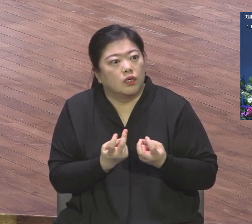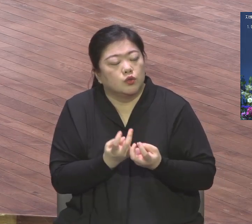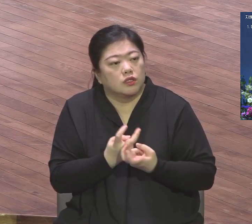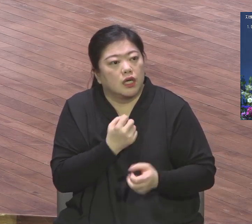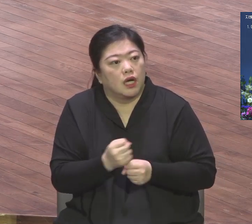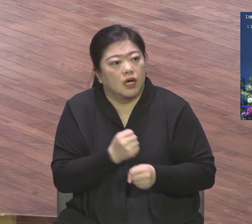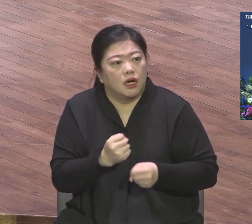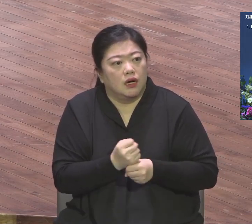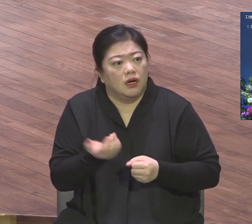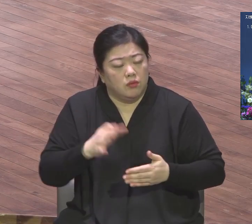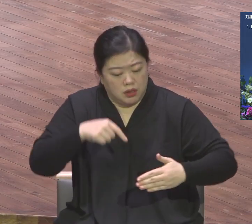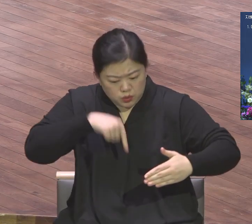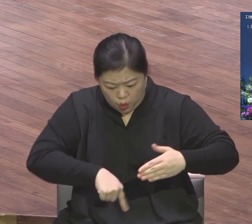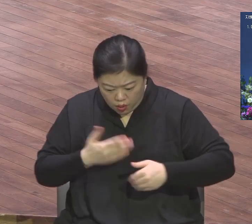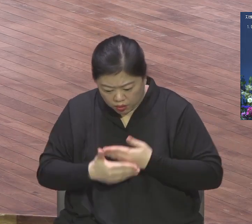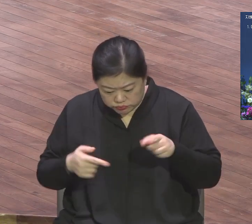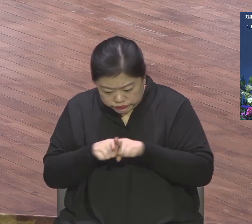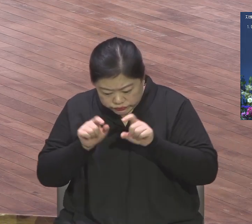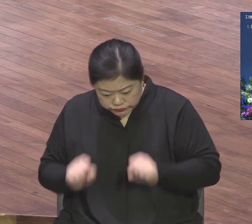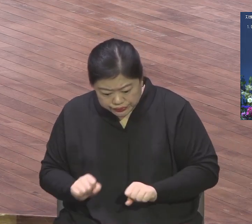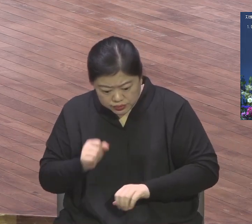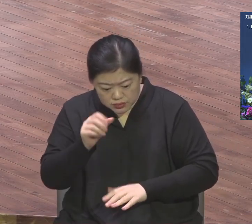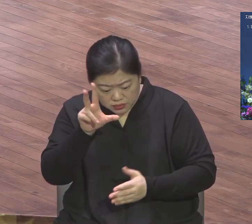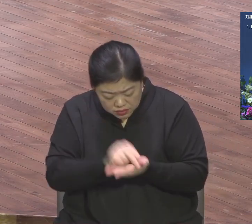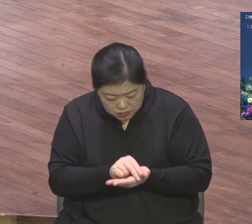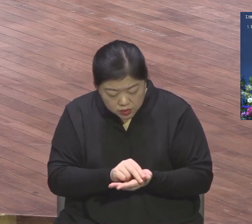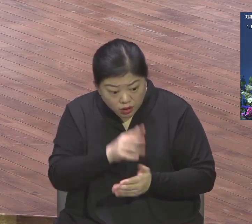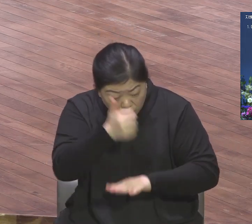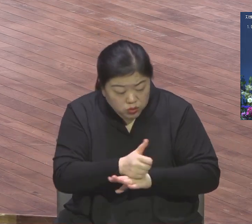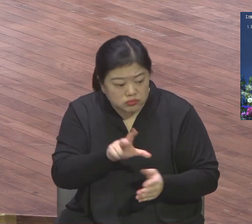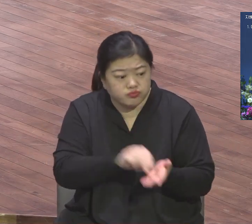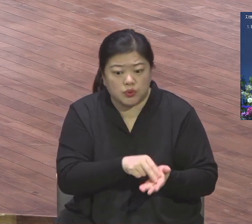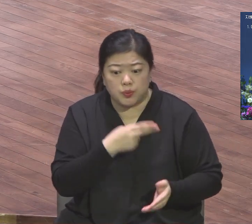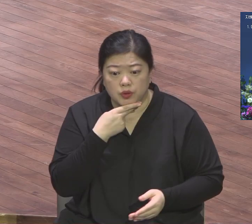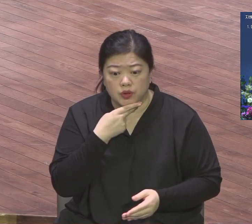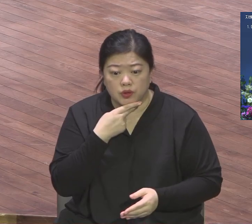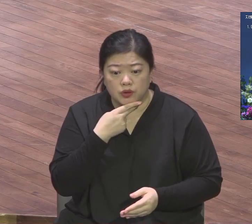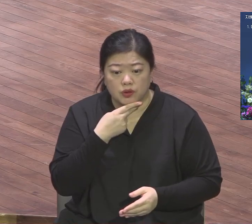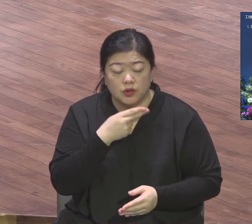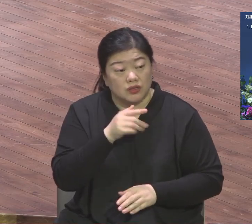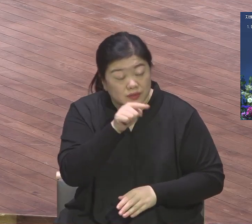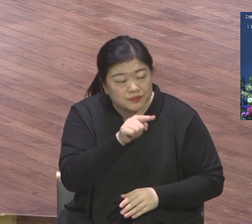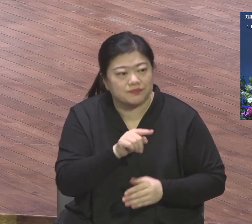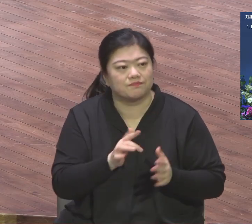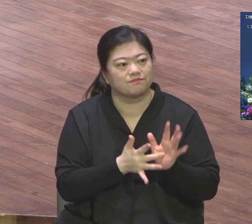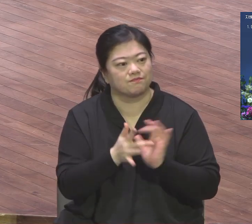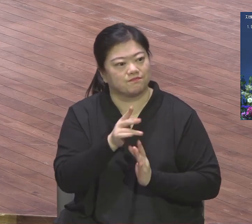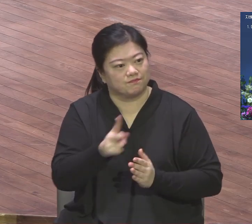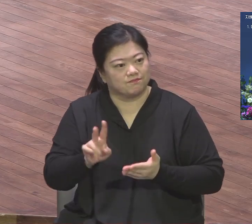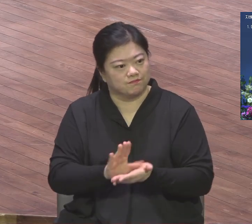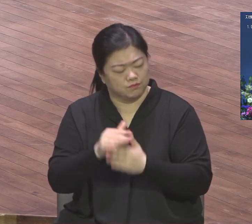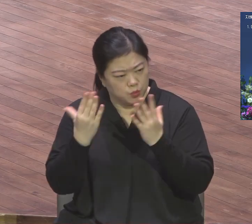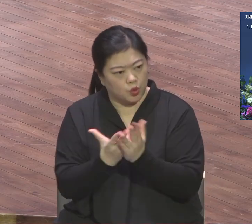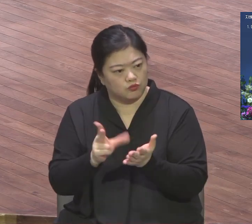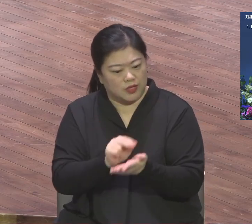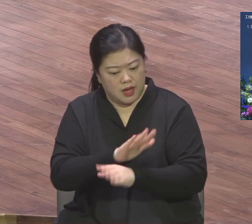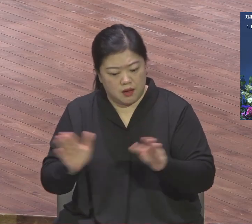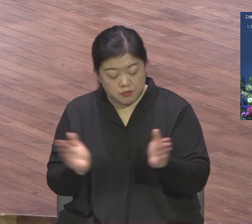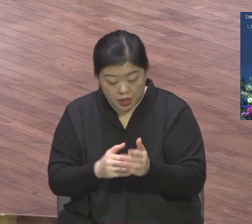모든 문제 해결자면 여러분의 앞에 닥쳐온 문제도 그리스도가 그리스도 되게 해야죠. 그걸 기도해야지. 그걸